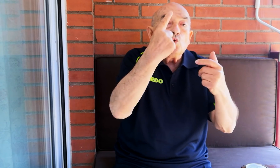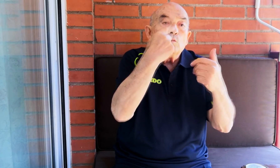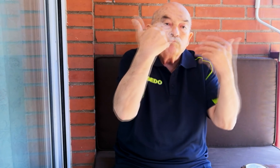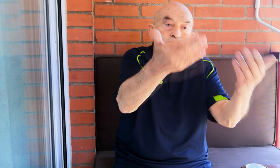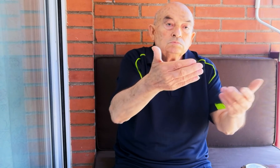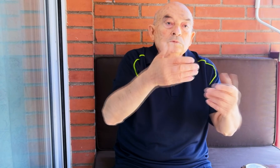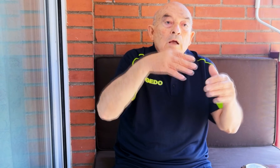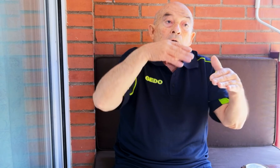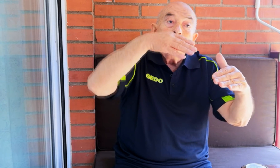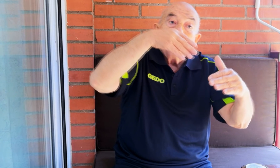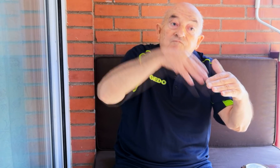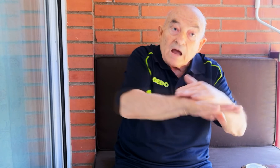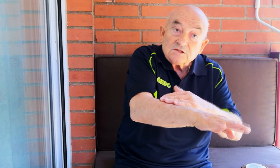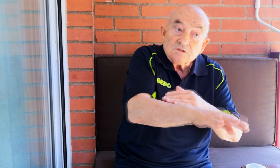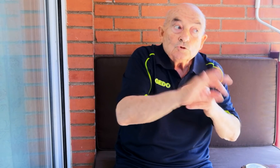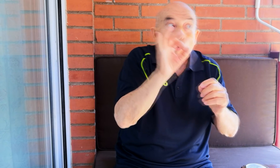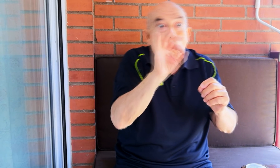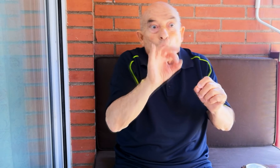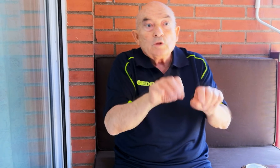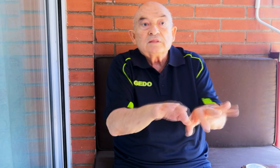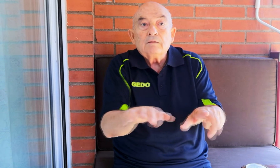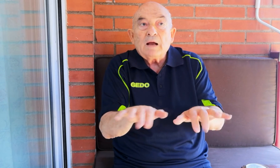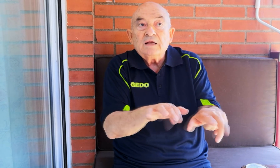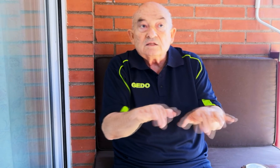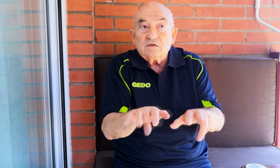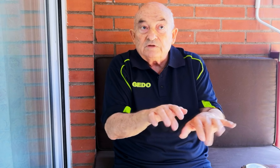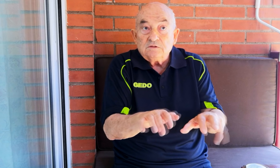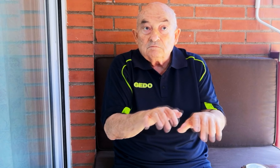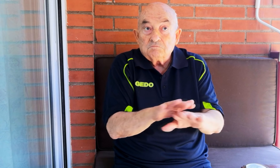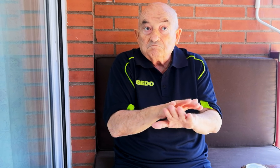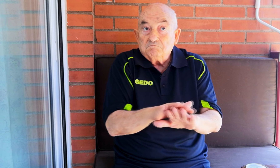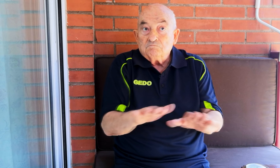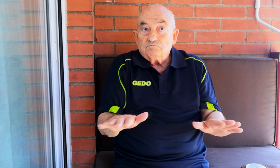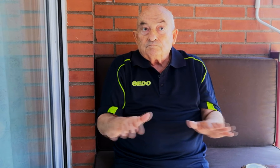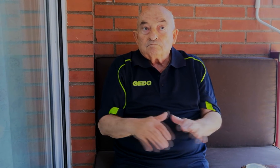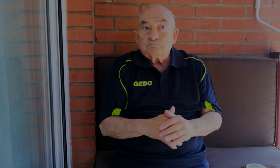fèiem entrega de diferents obsequis com telèfons de text, faxos, etc.